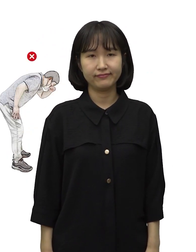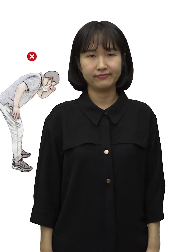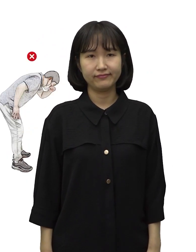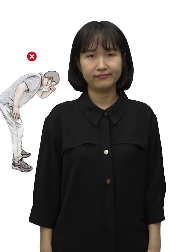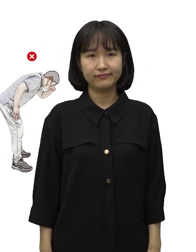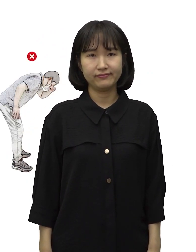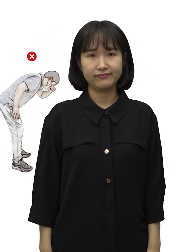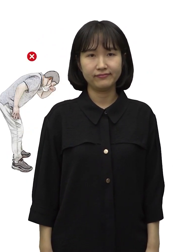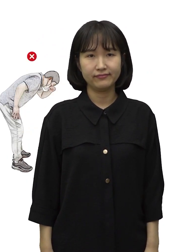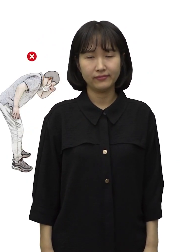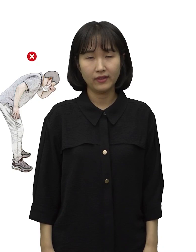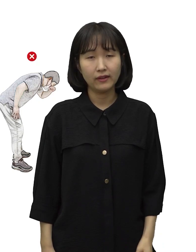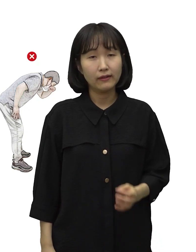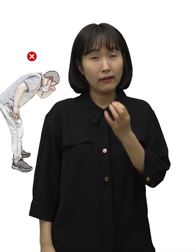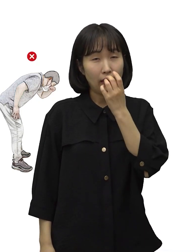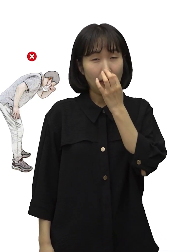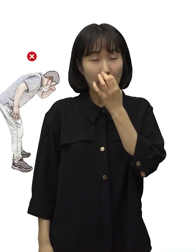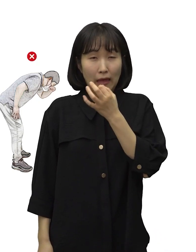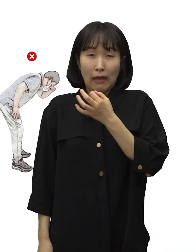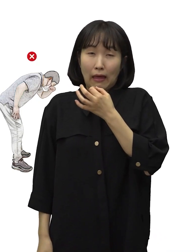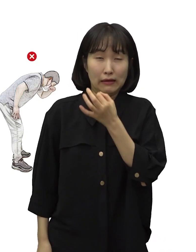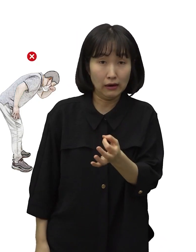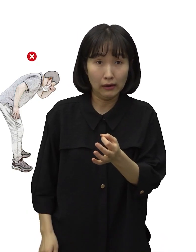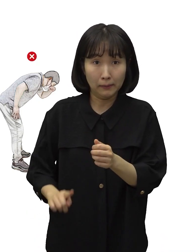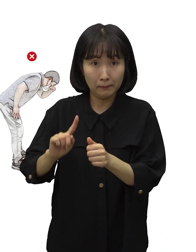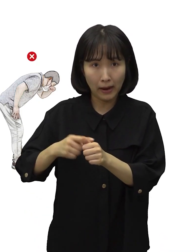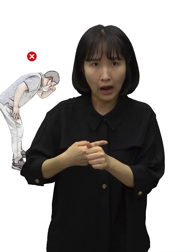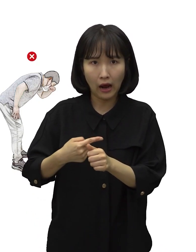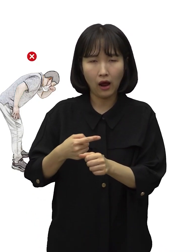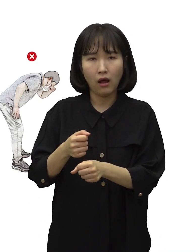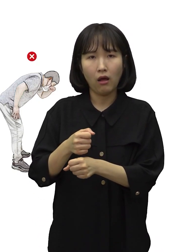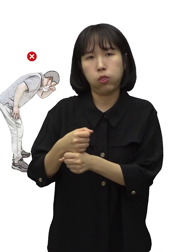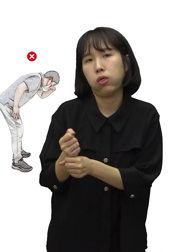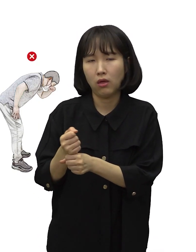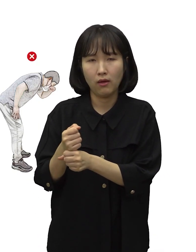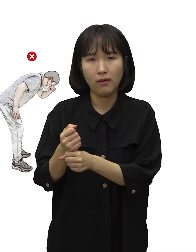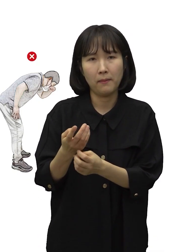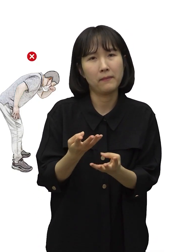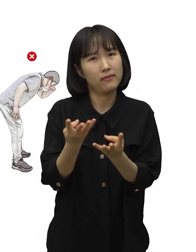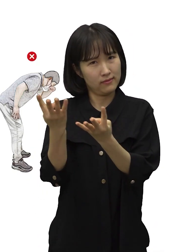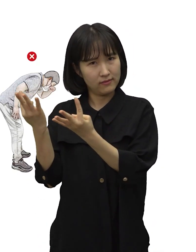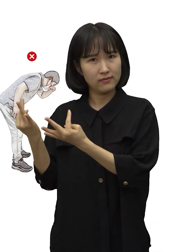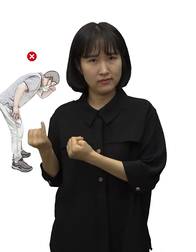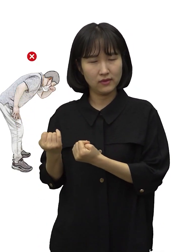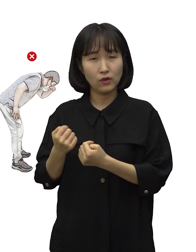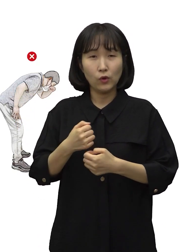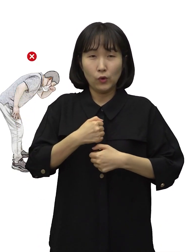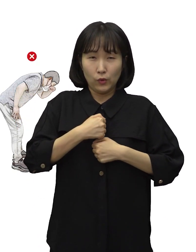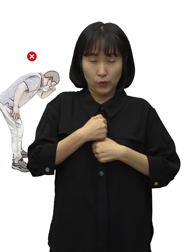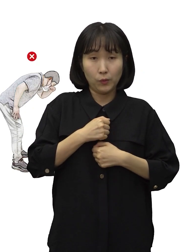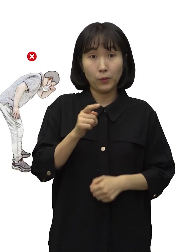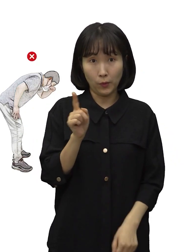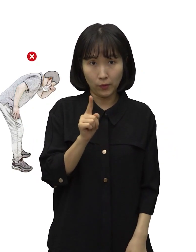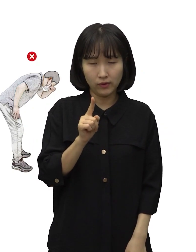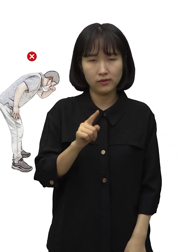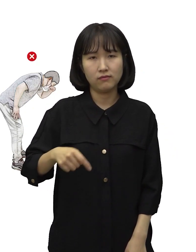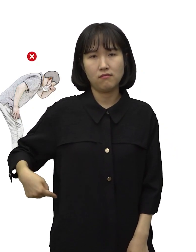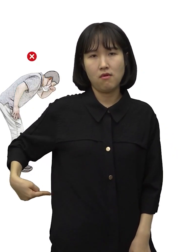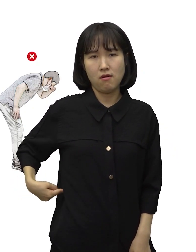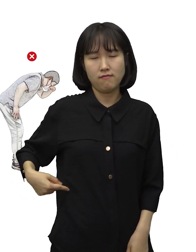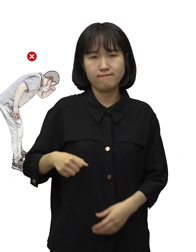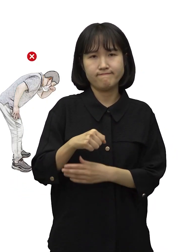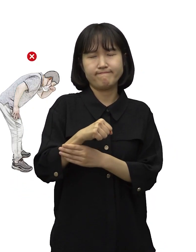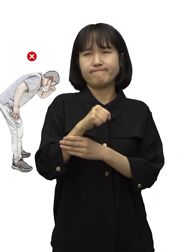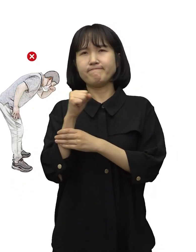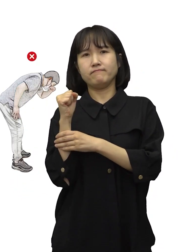강하게 재채기를 할 경우 디스크 탈출이 되는 사람들이 있습니다. 때문에 기침과 재채기를 할 때는